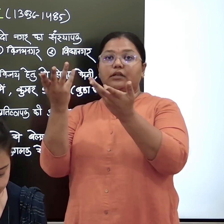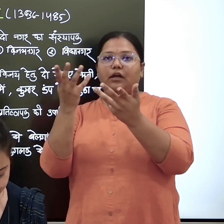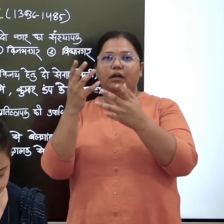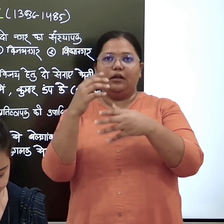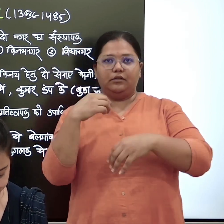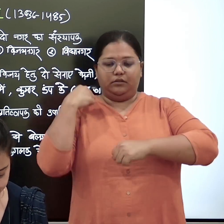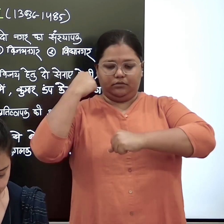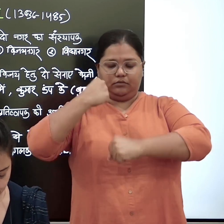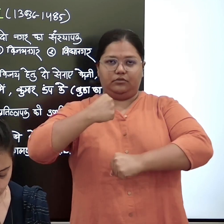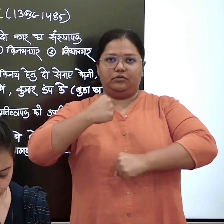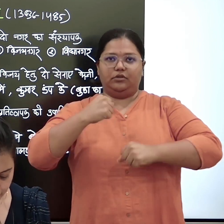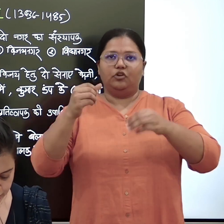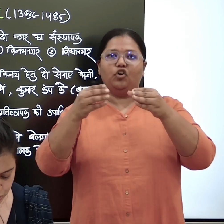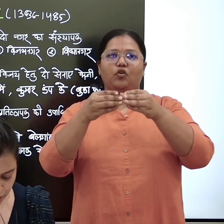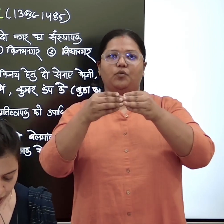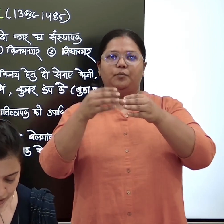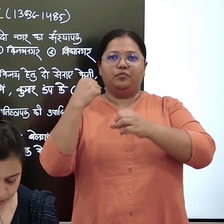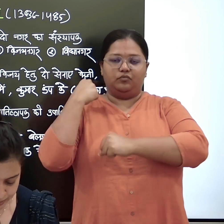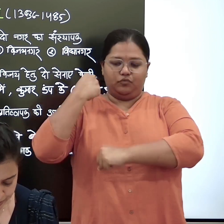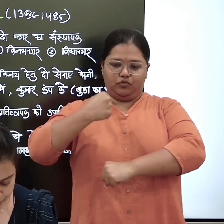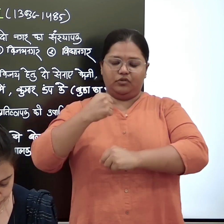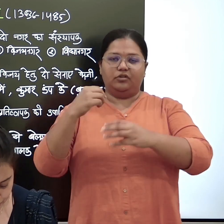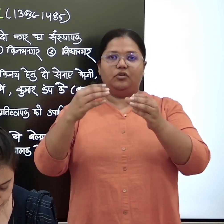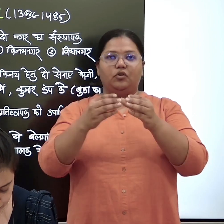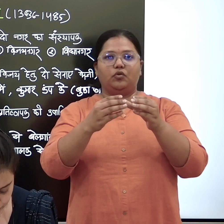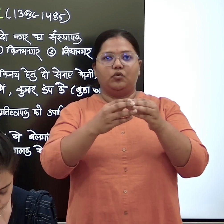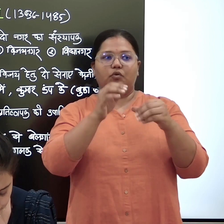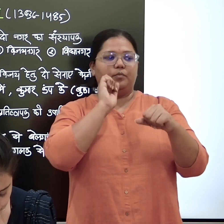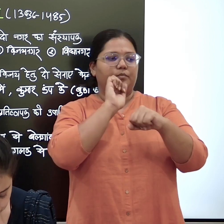कुमार, एक जो था